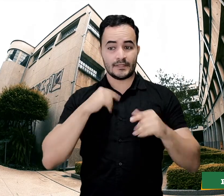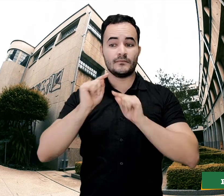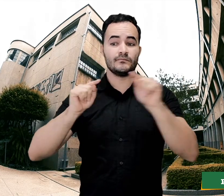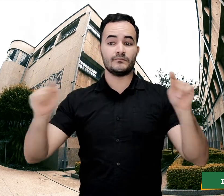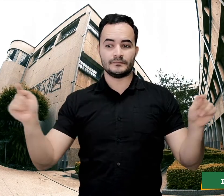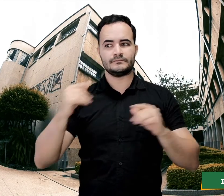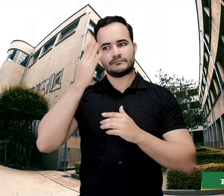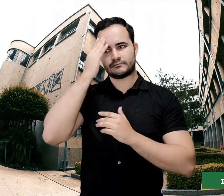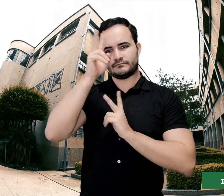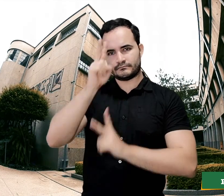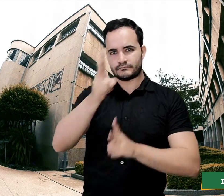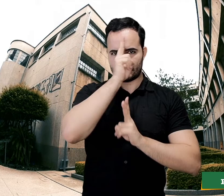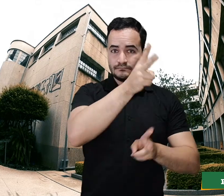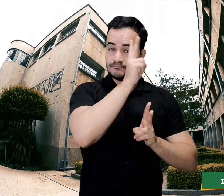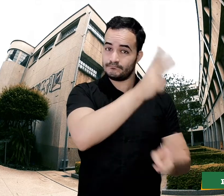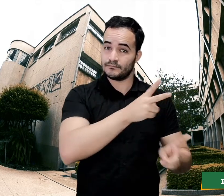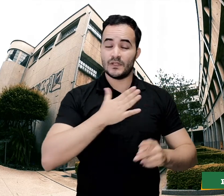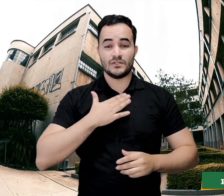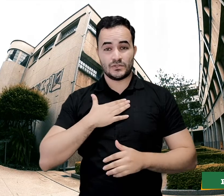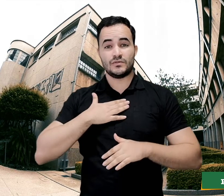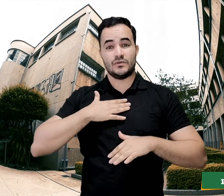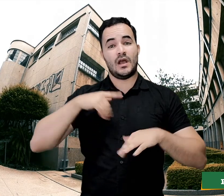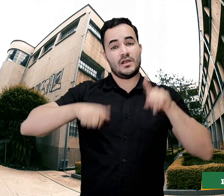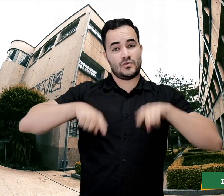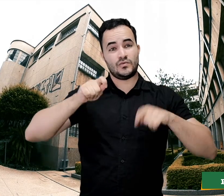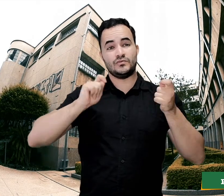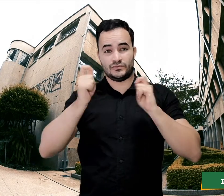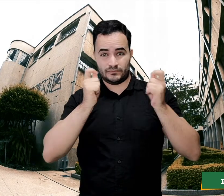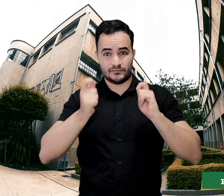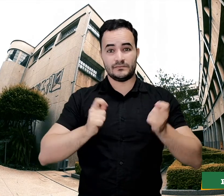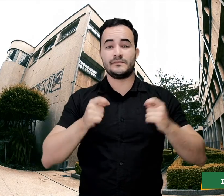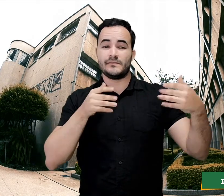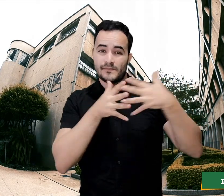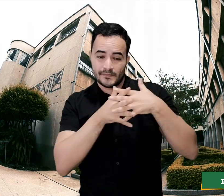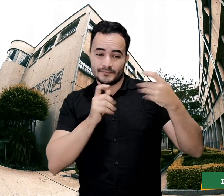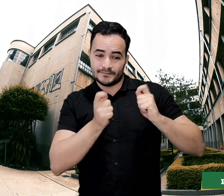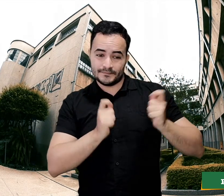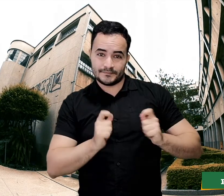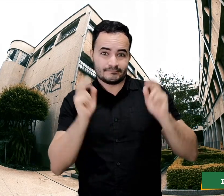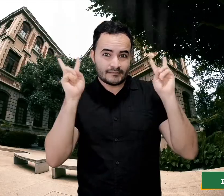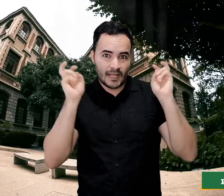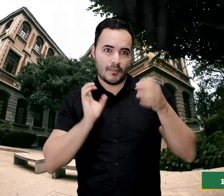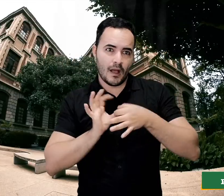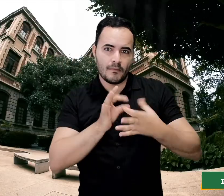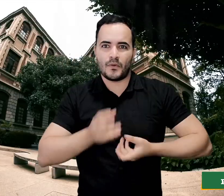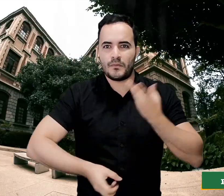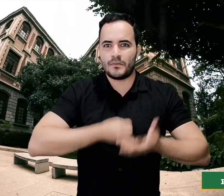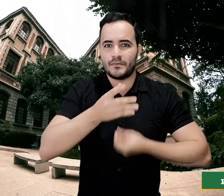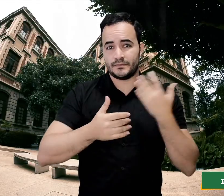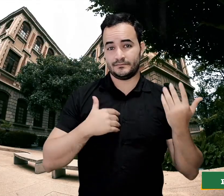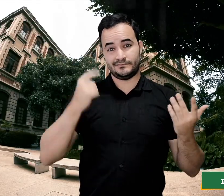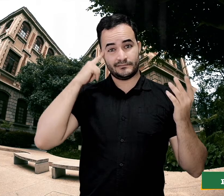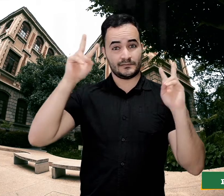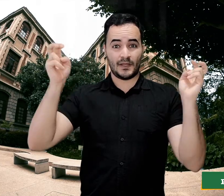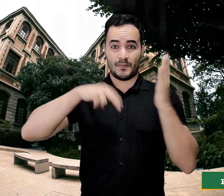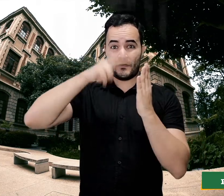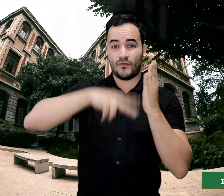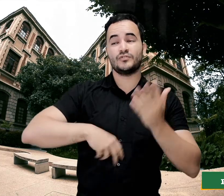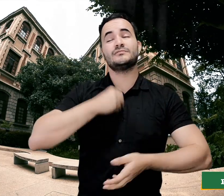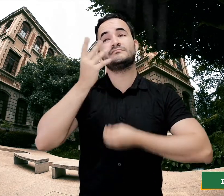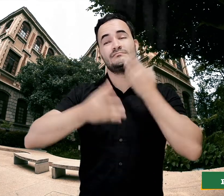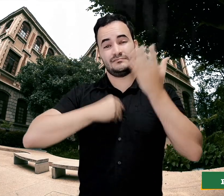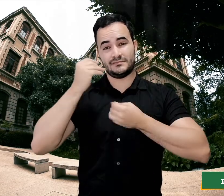grupo. En mi caso tengo que hacer algunos ajustes para ser productiva, entre comillas. Debo leer en voz alta para no escuchar